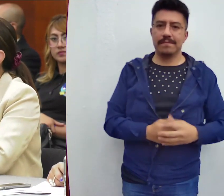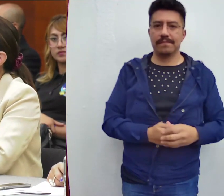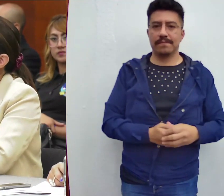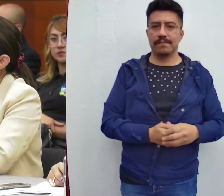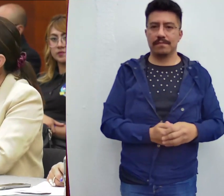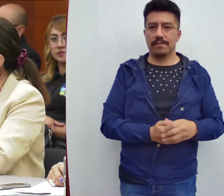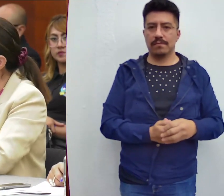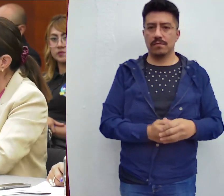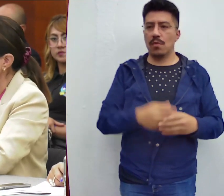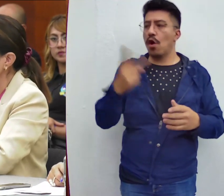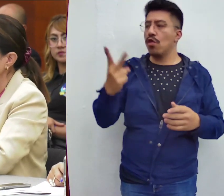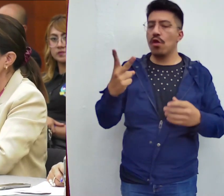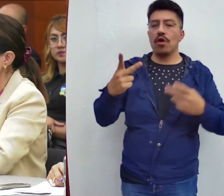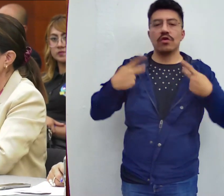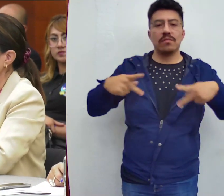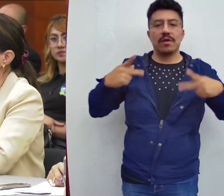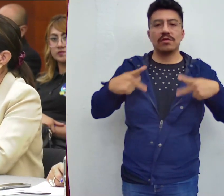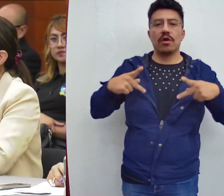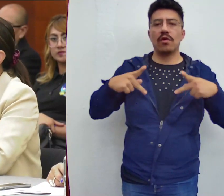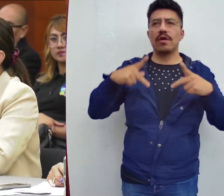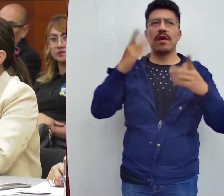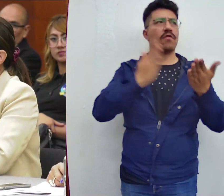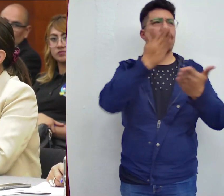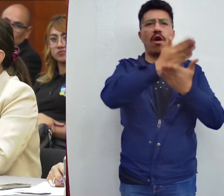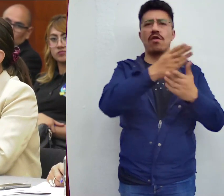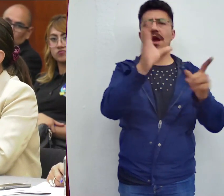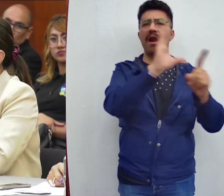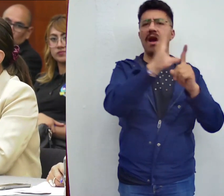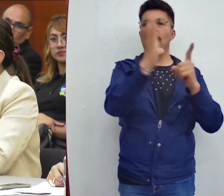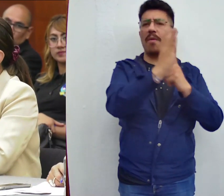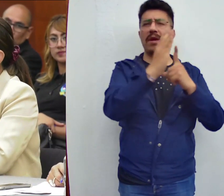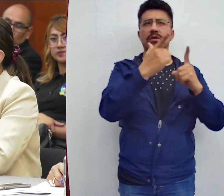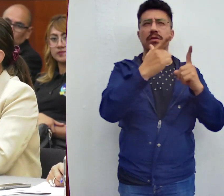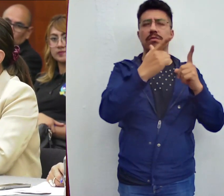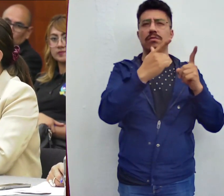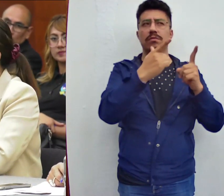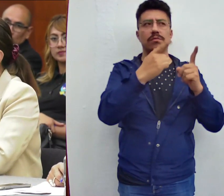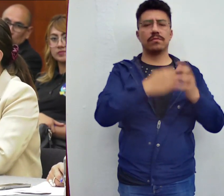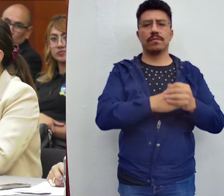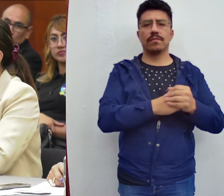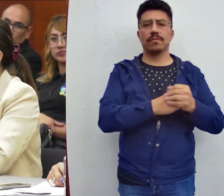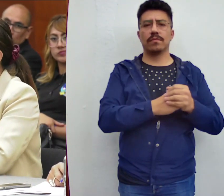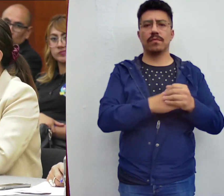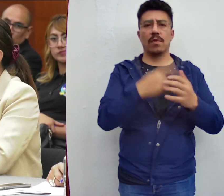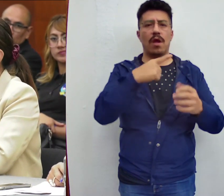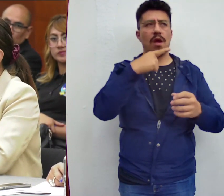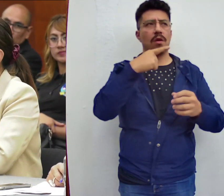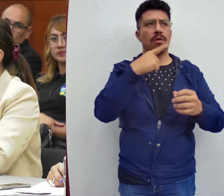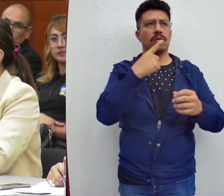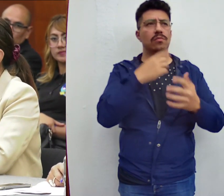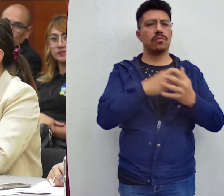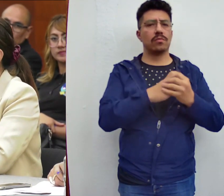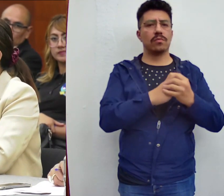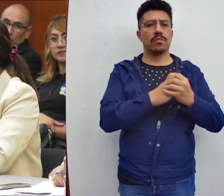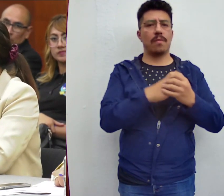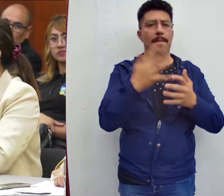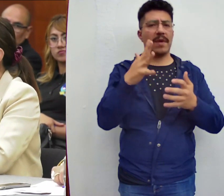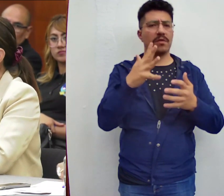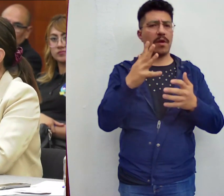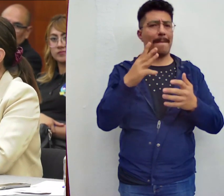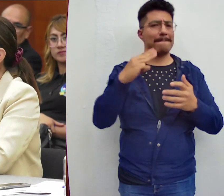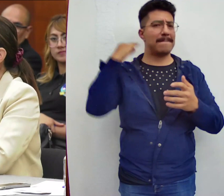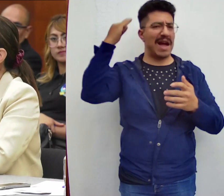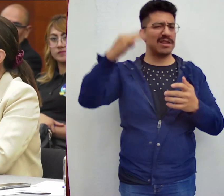personas, habían ido a la última convención que fue ahora en este año, hace como en marzo